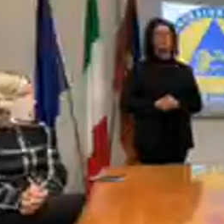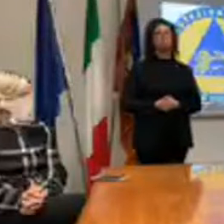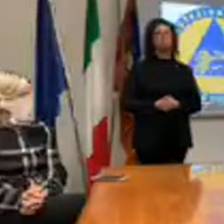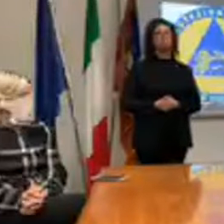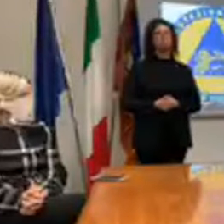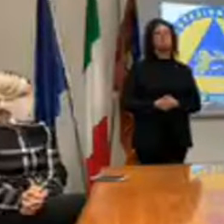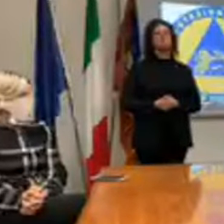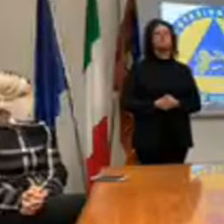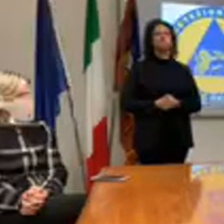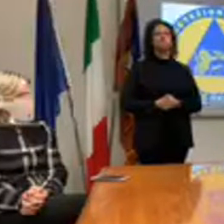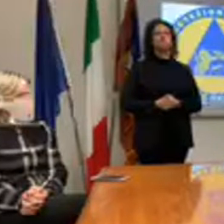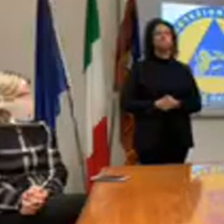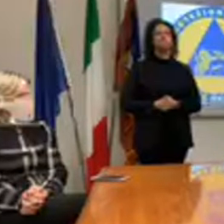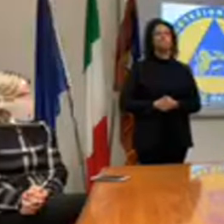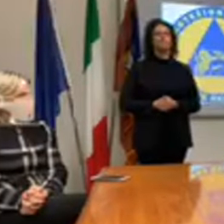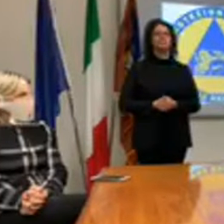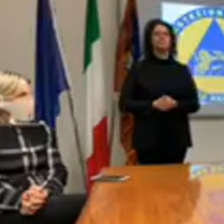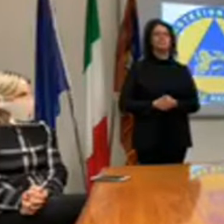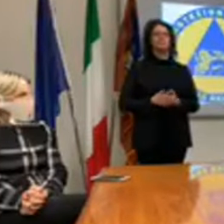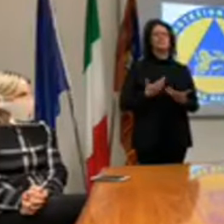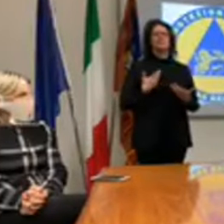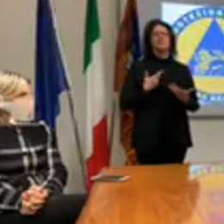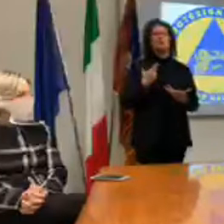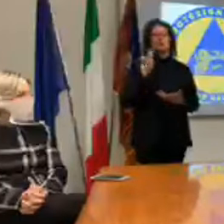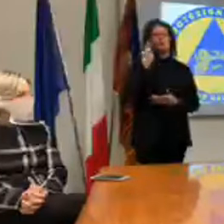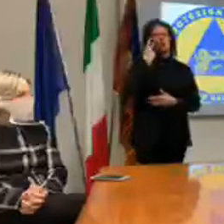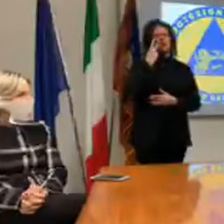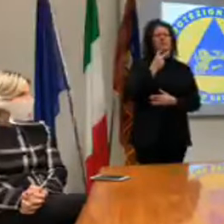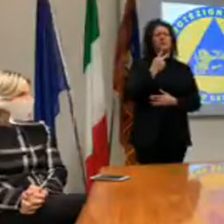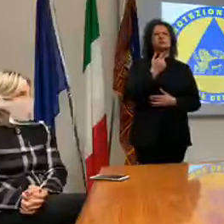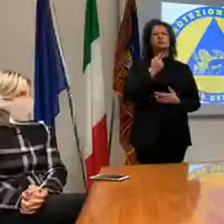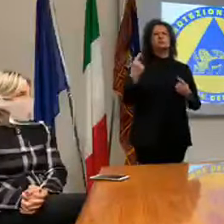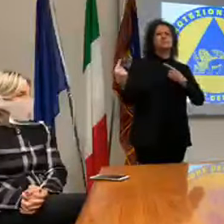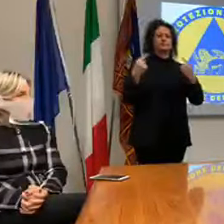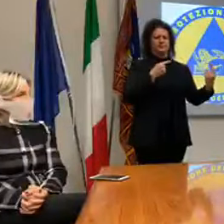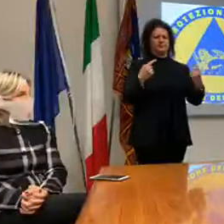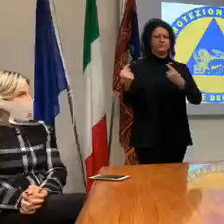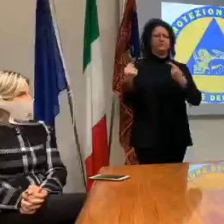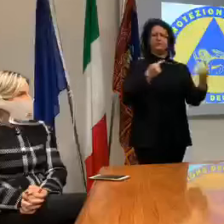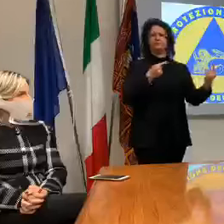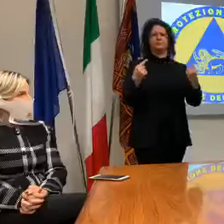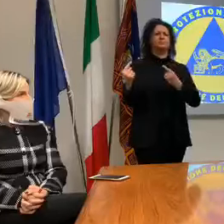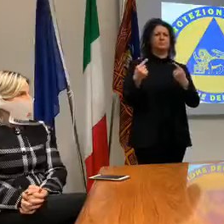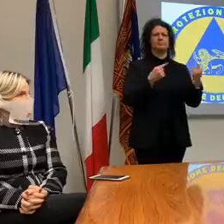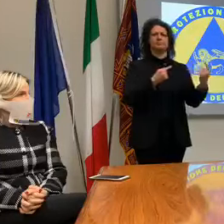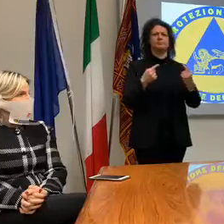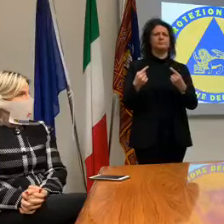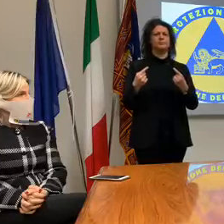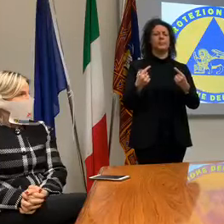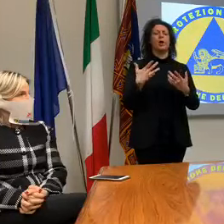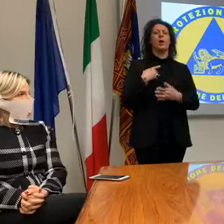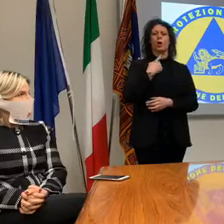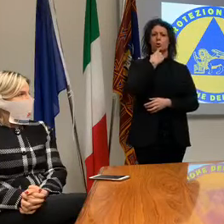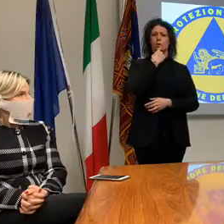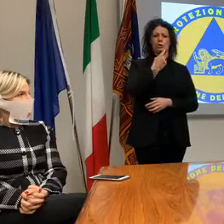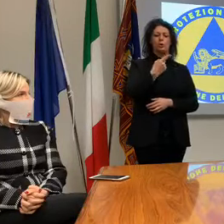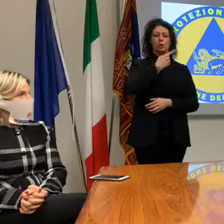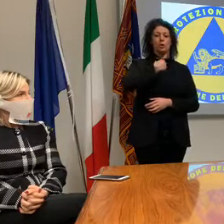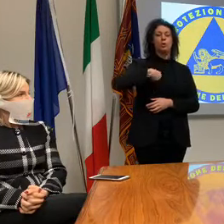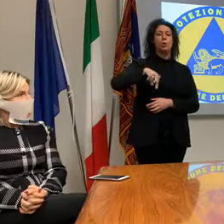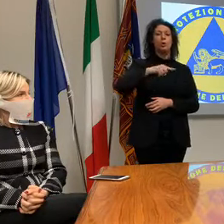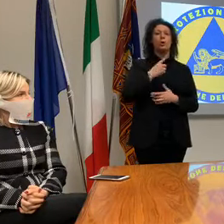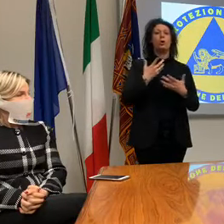dibattito, permettetemi di dire anche a volte che nasce da una cattiva interpretazione. Noi abbiamo detto che abbiamo fatto il censimento dei